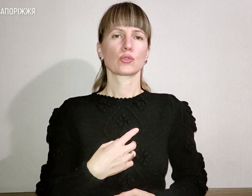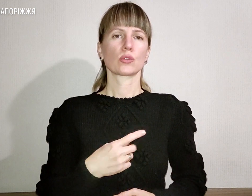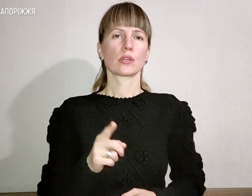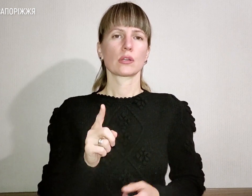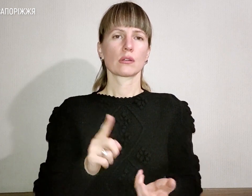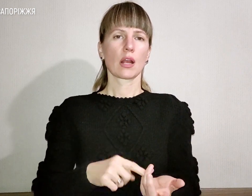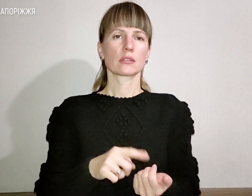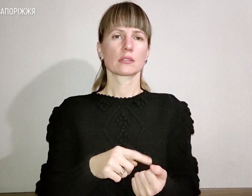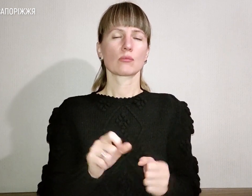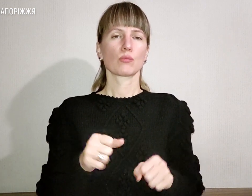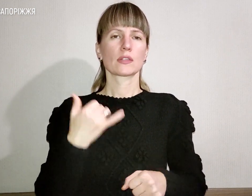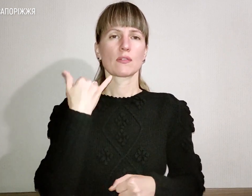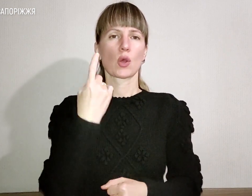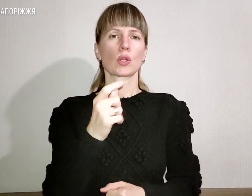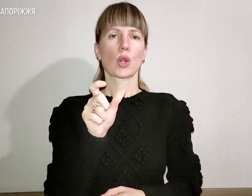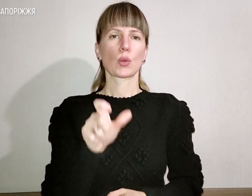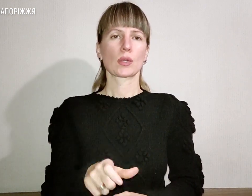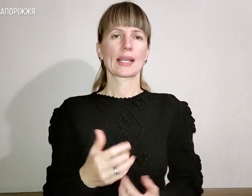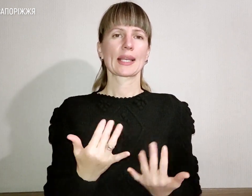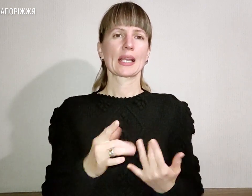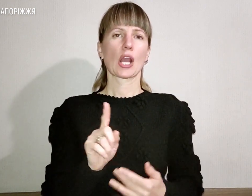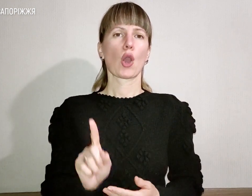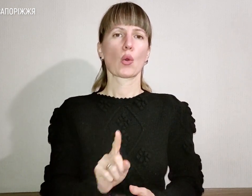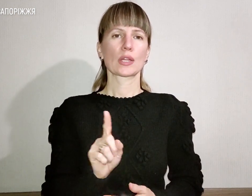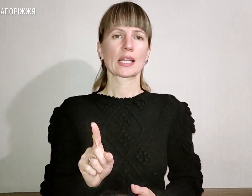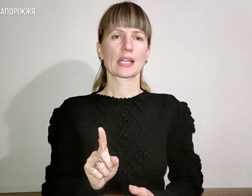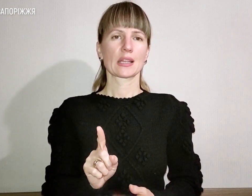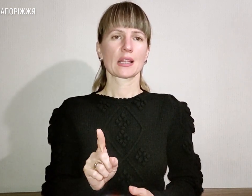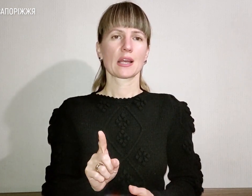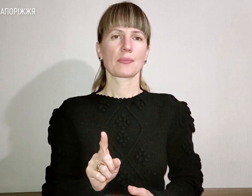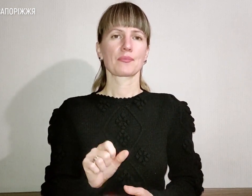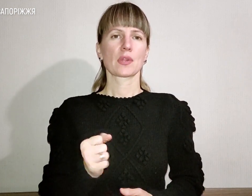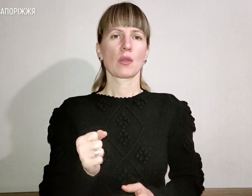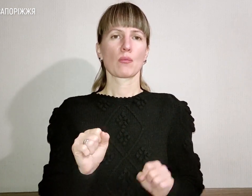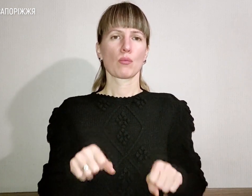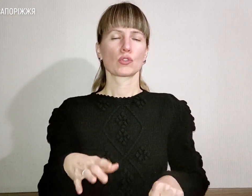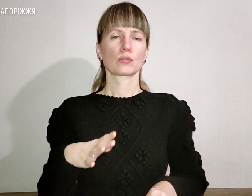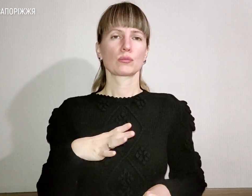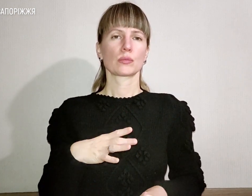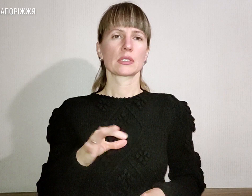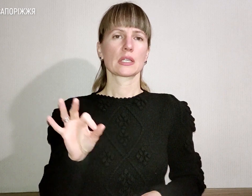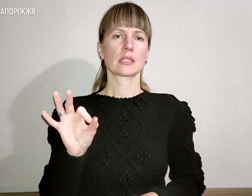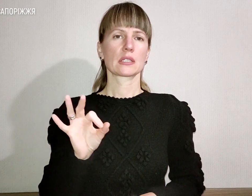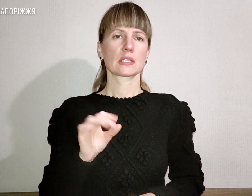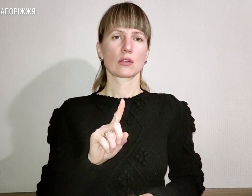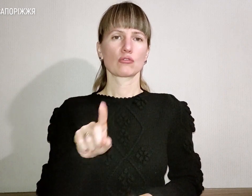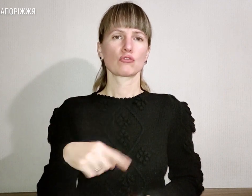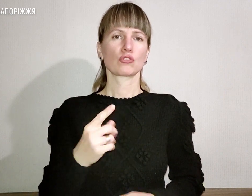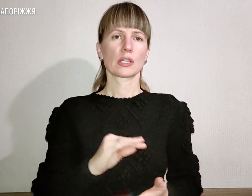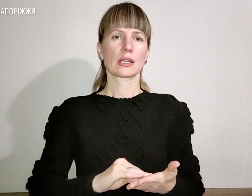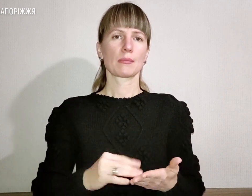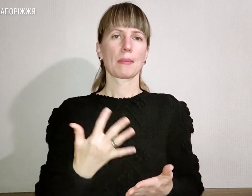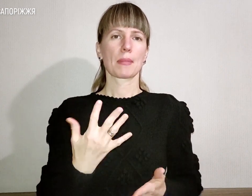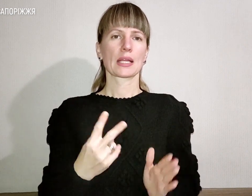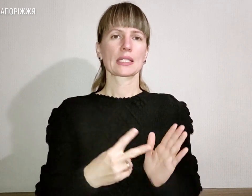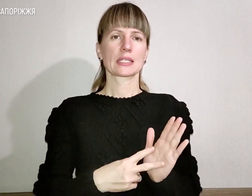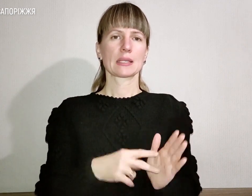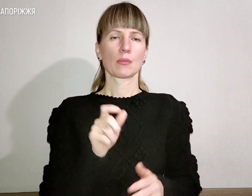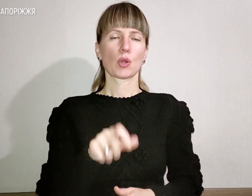бути на зв'язку з однією людиною кілька годин, а можуть за одну годину написати і 5-7 людей. Важко